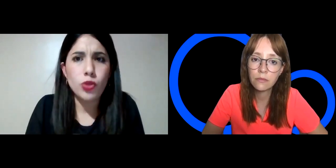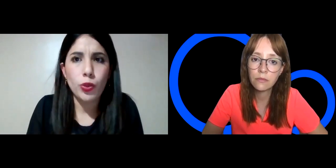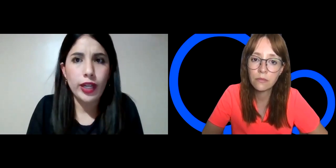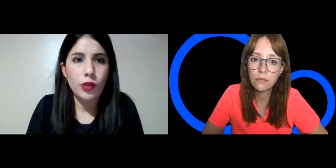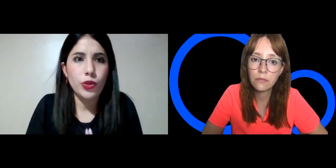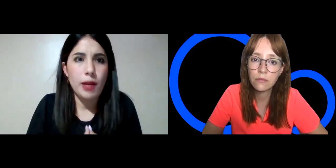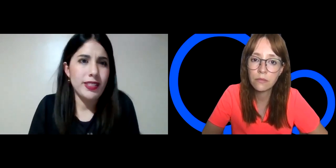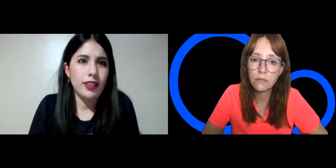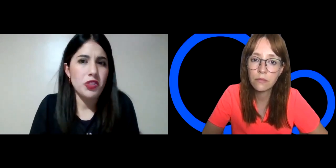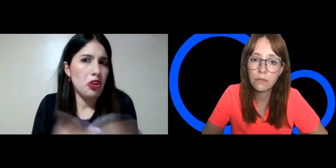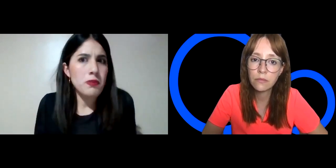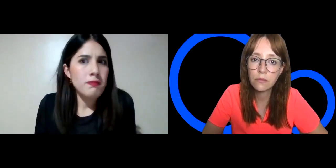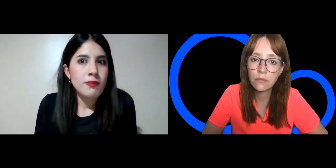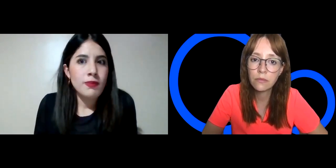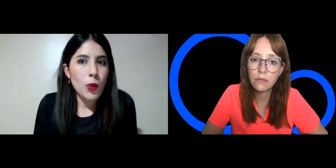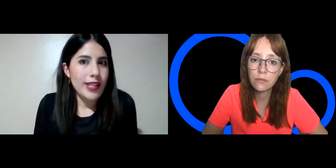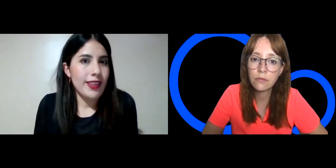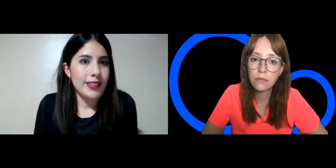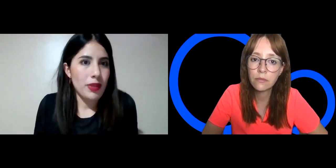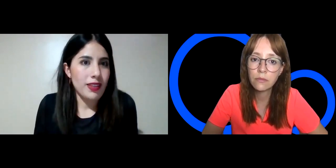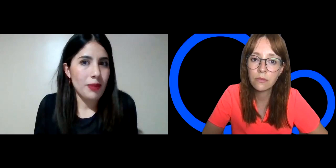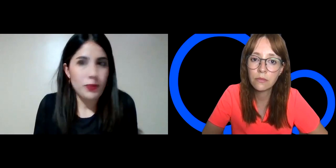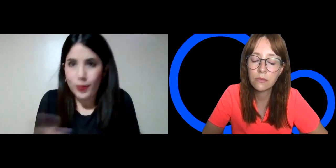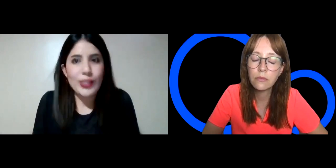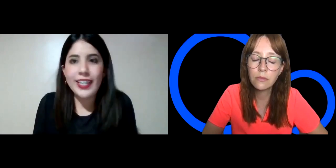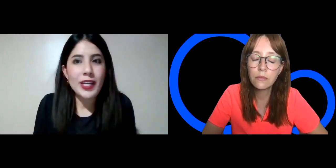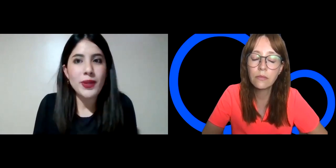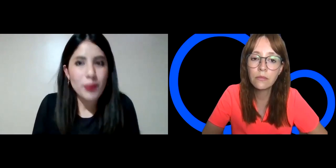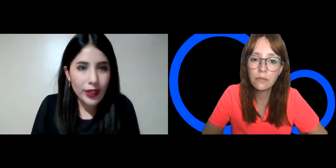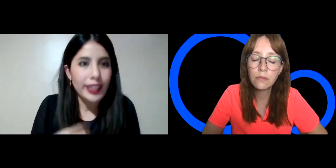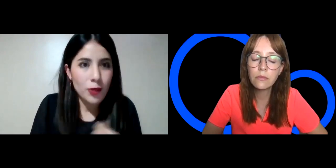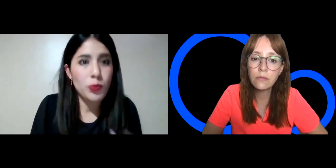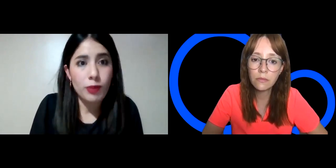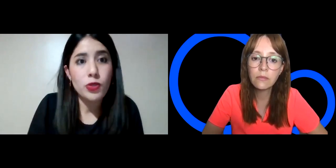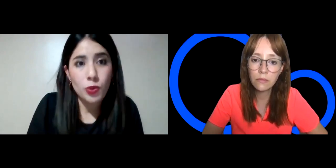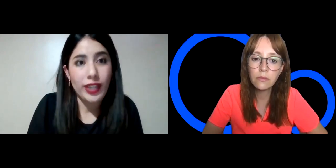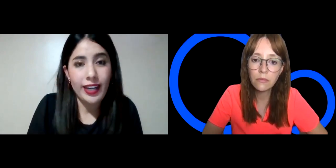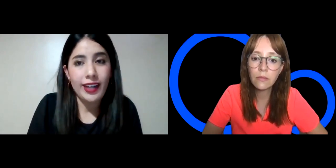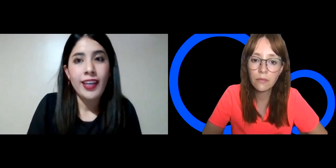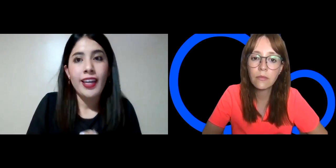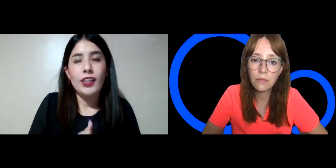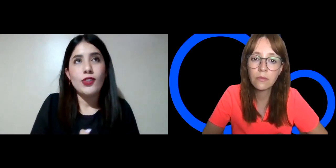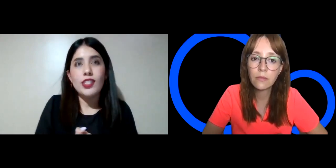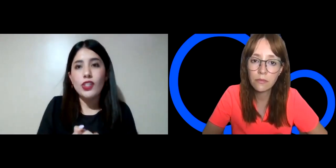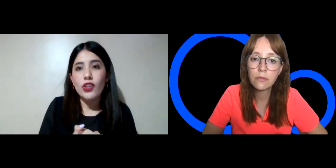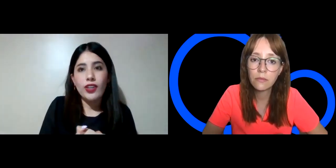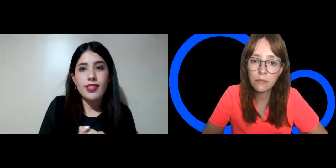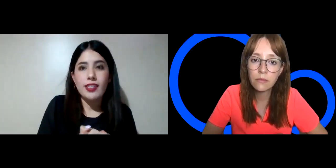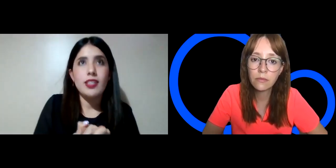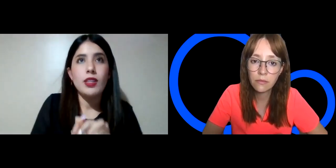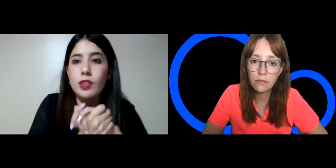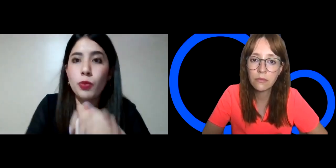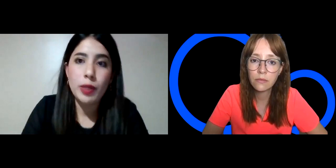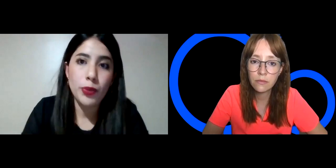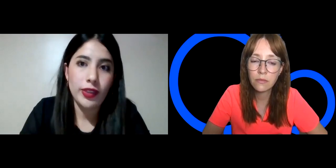pudiéramos comunicarnos con el paciente sordo, ¿cuál es la discapacidad? Pues ya ninguna, porque ya nos podemos comunicar. Entonces, yo creo que